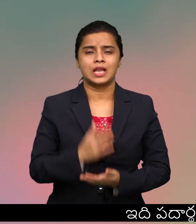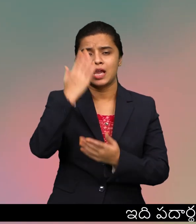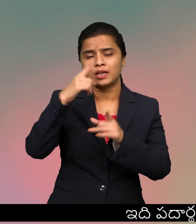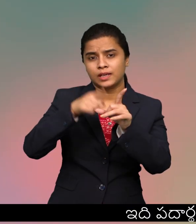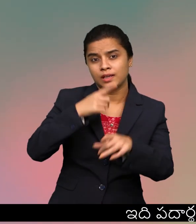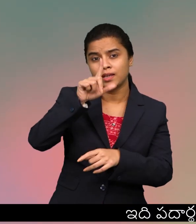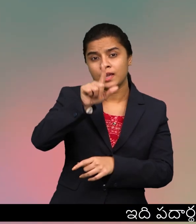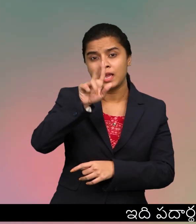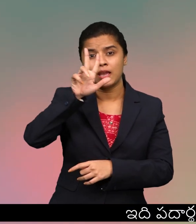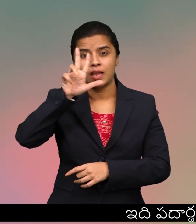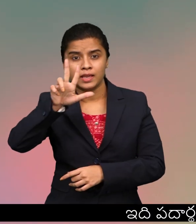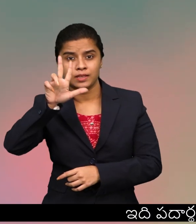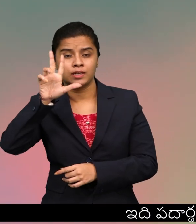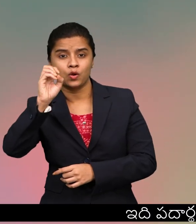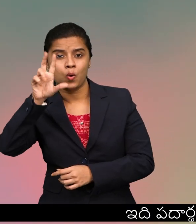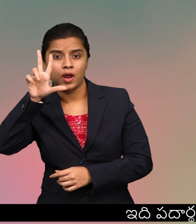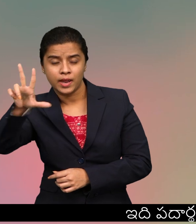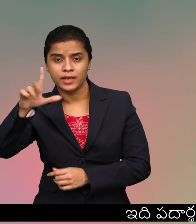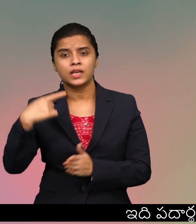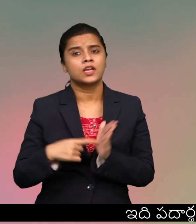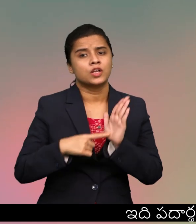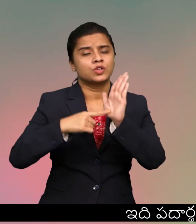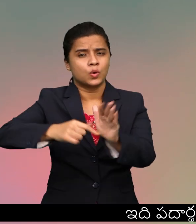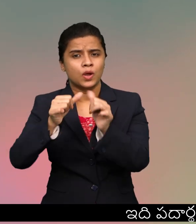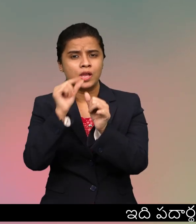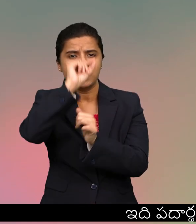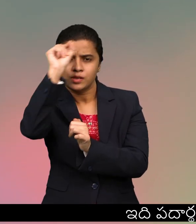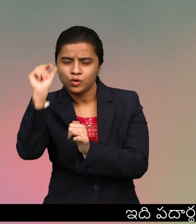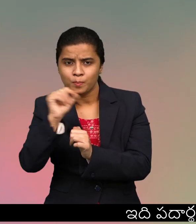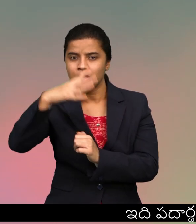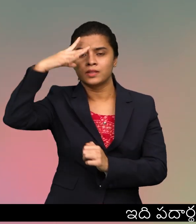ఇది పదార్థం యొక్క అధ్యయనంలో ఒక మలుపు.